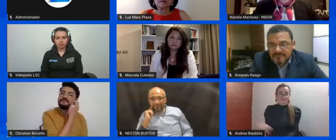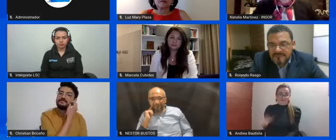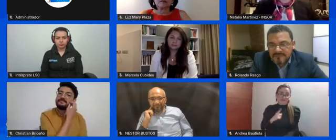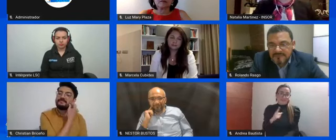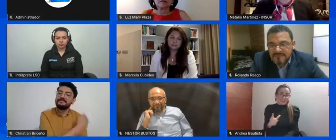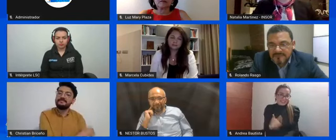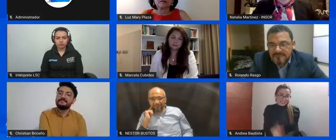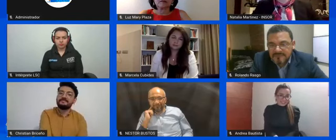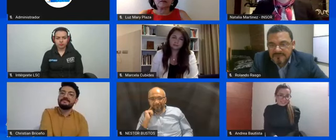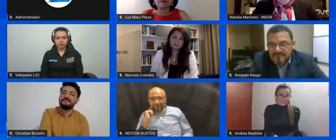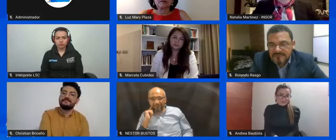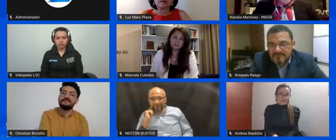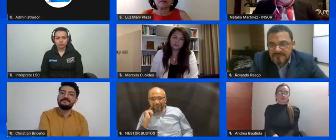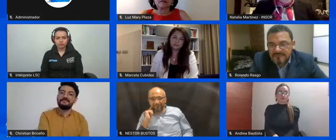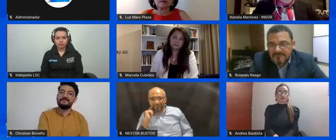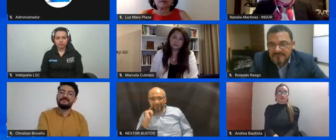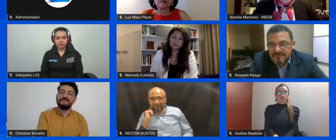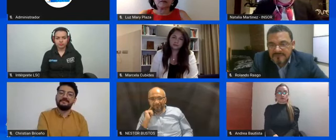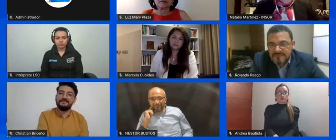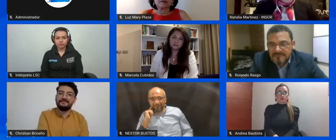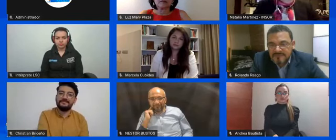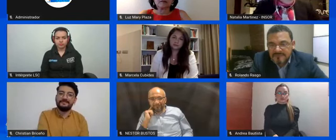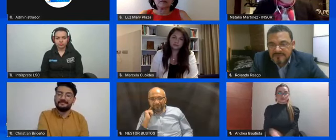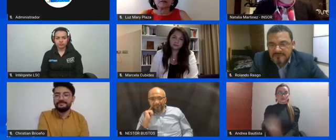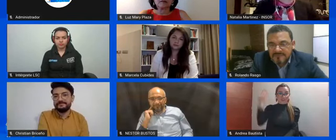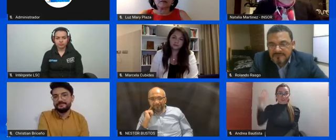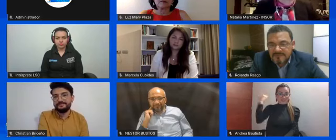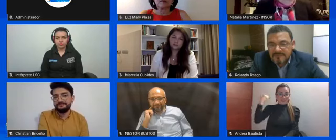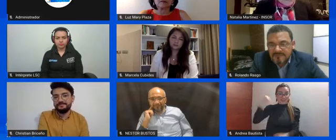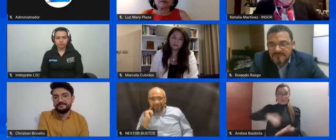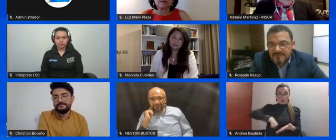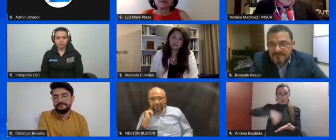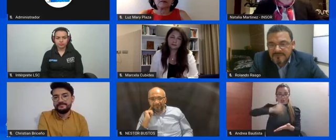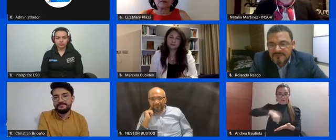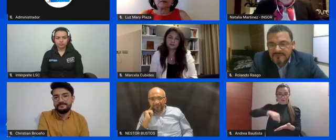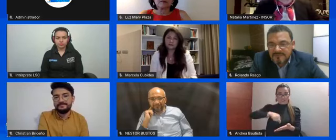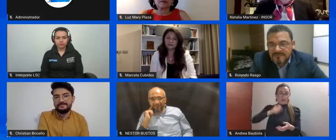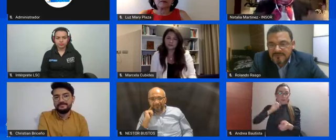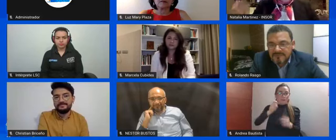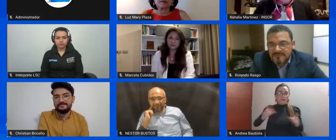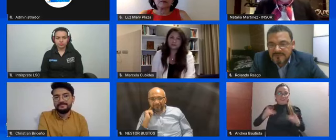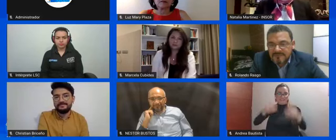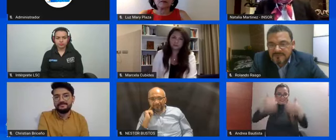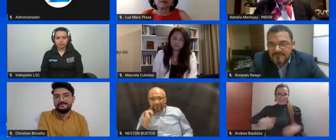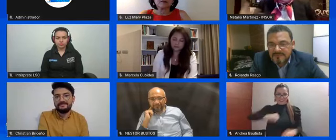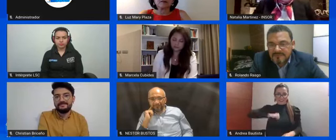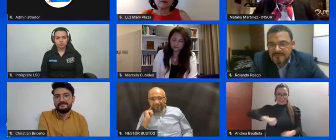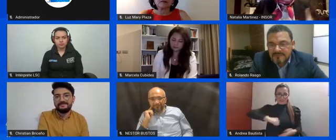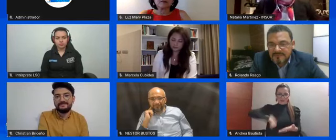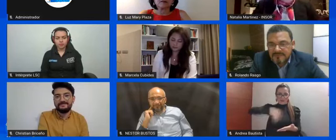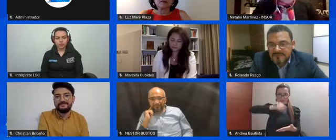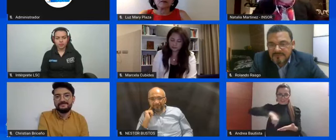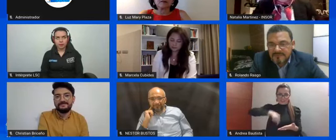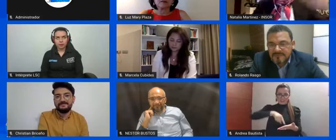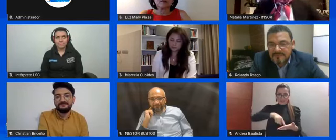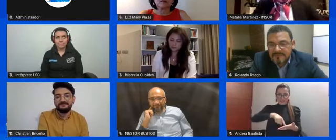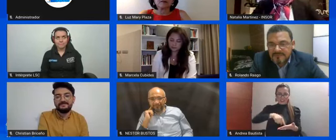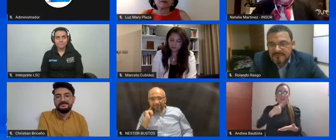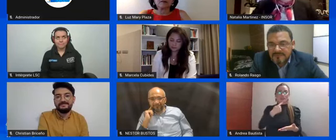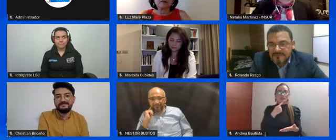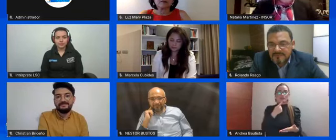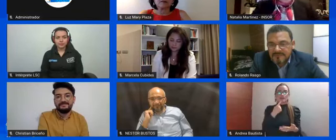de la declaración de la Convención de los Derechos de Personas con Discapacidad, que habla de nada de nosotros sin nosotros,